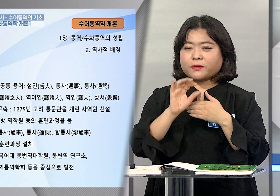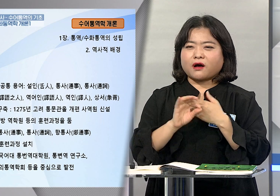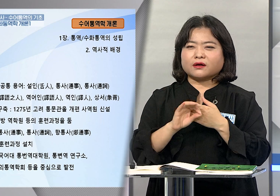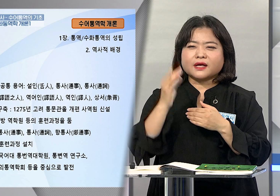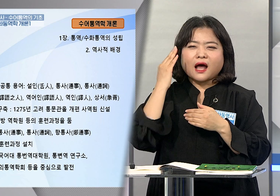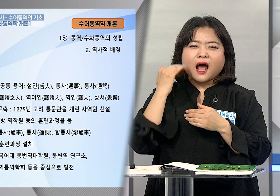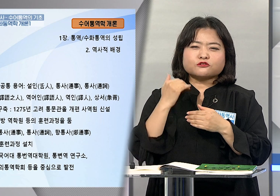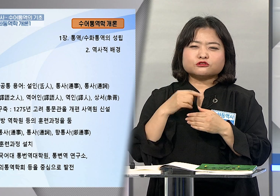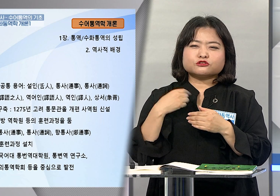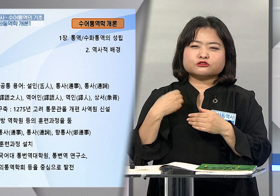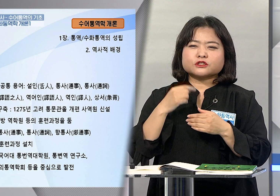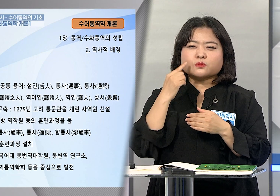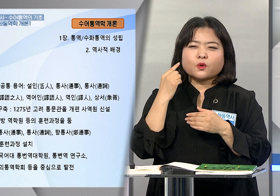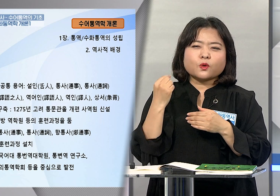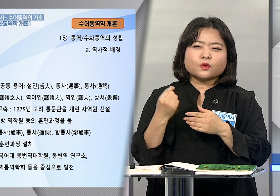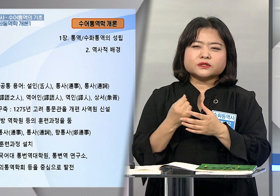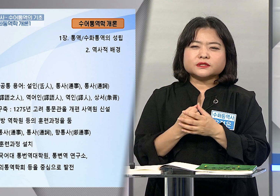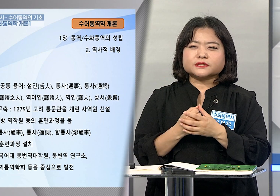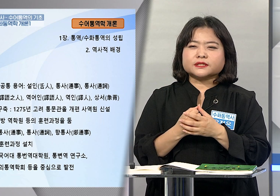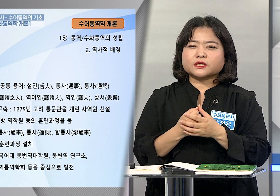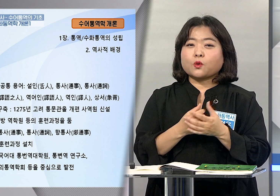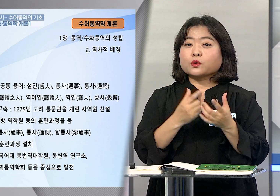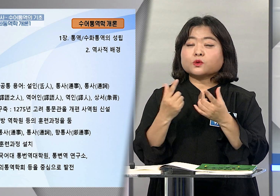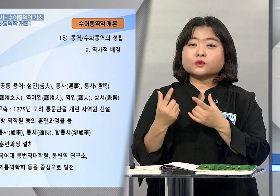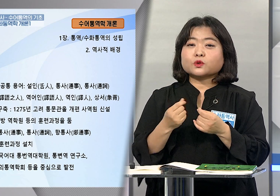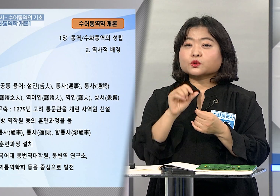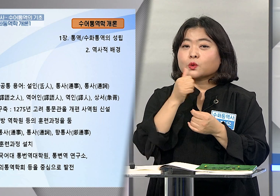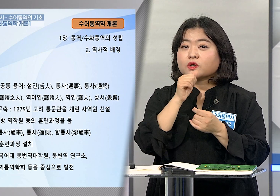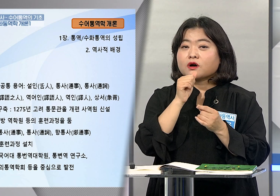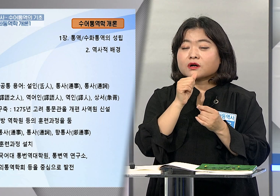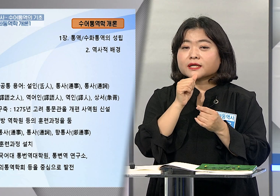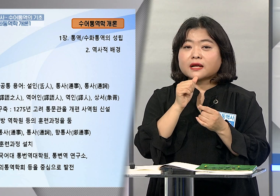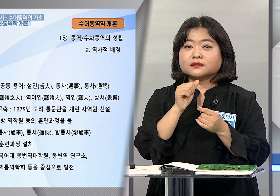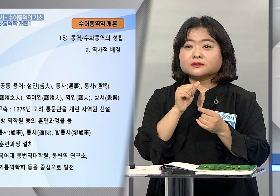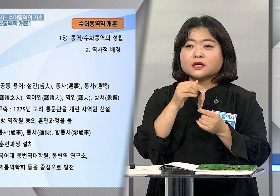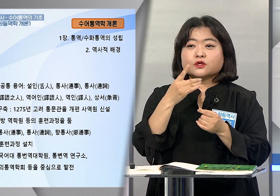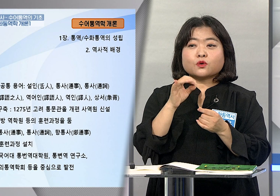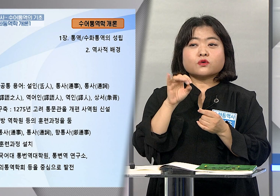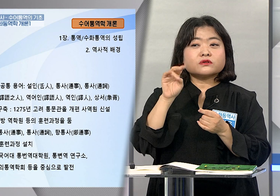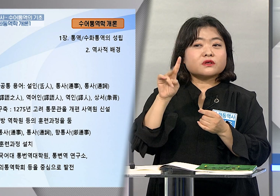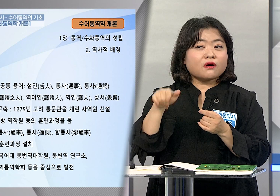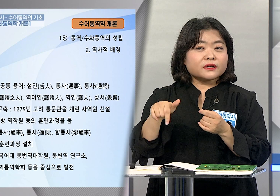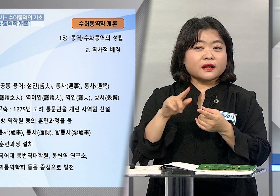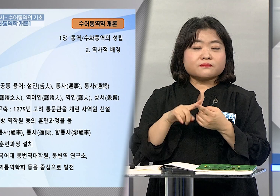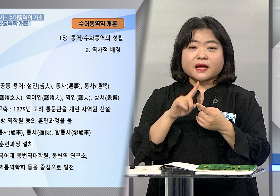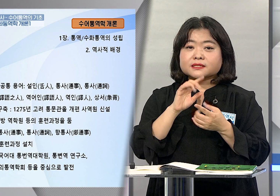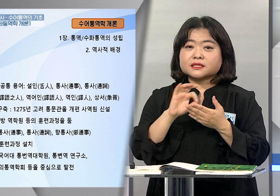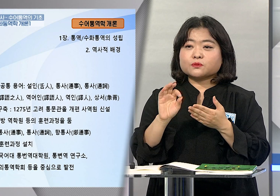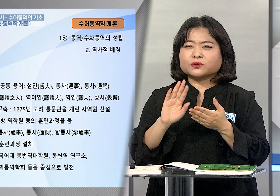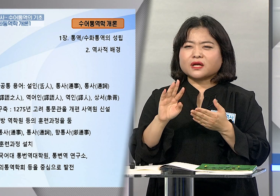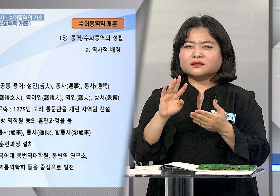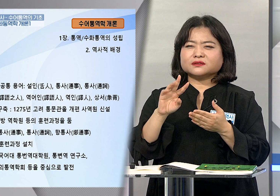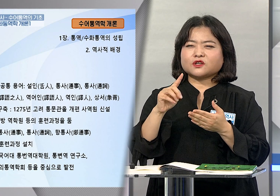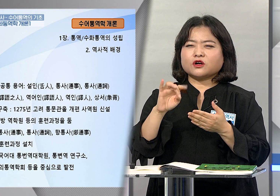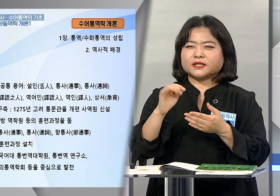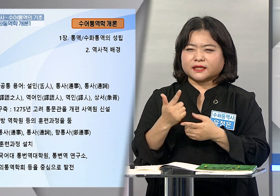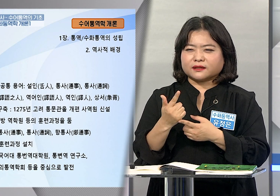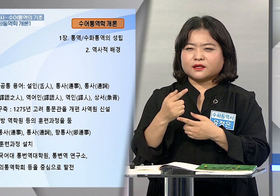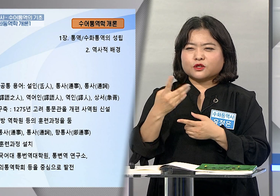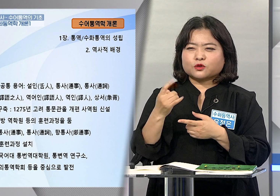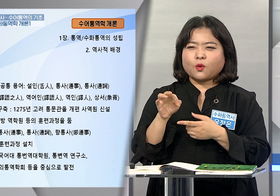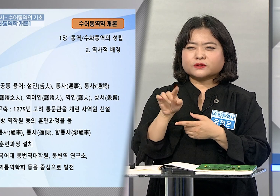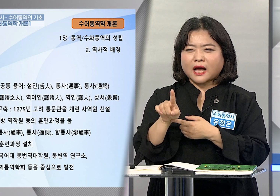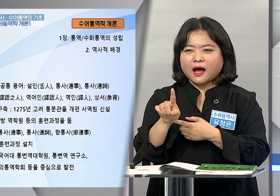유래를 보면 한국, 중국, 일본은 이제 공통으로 통역이라는 말을 쓰기보다는